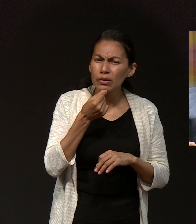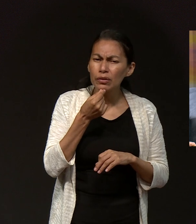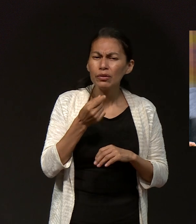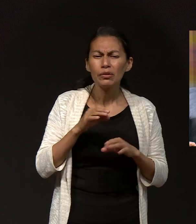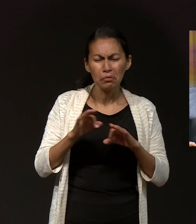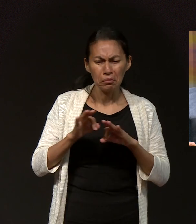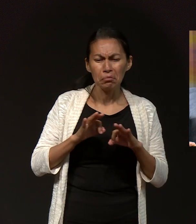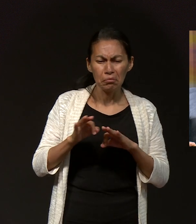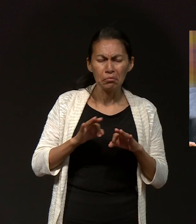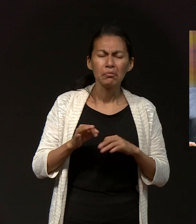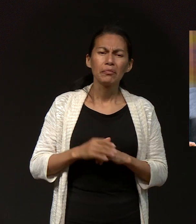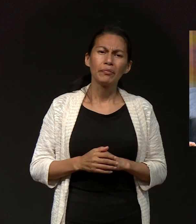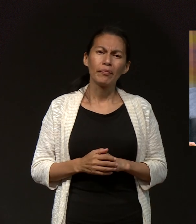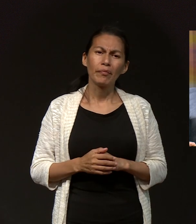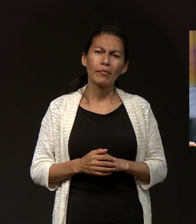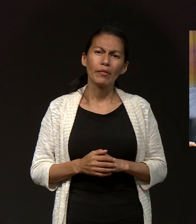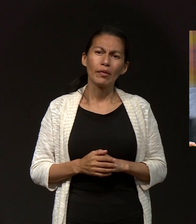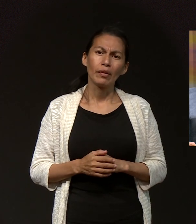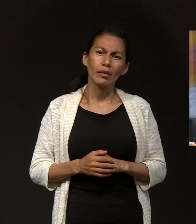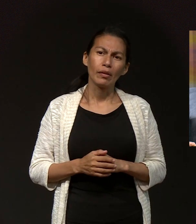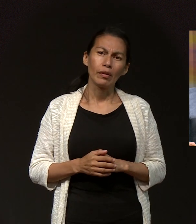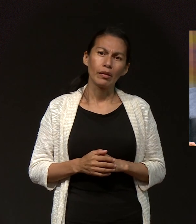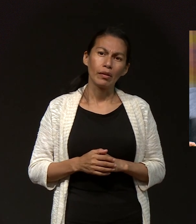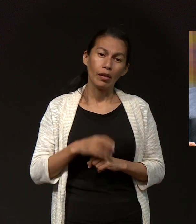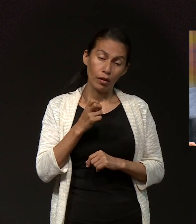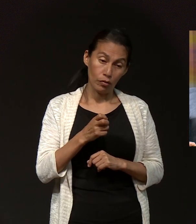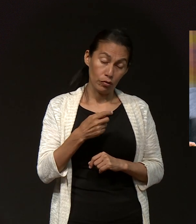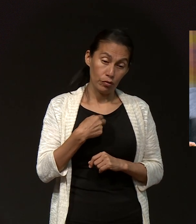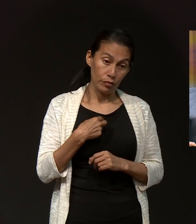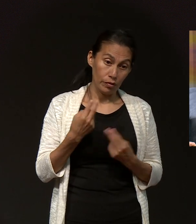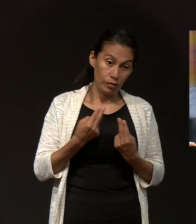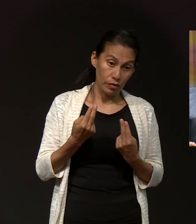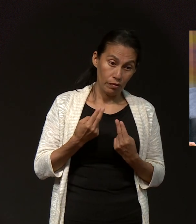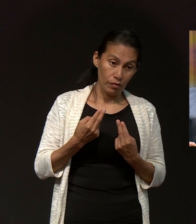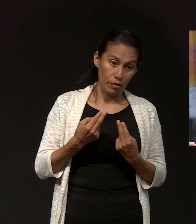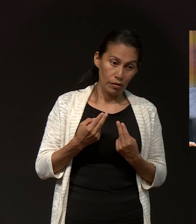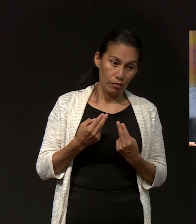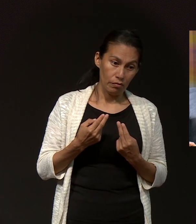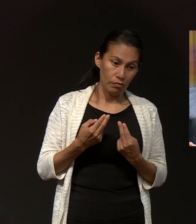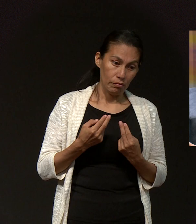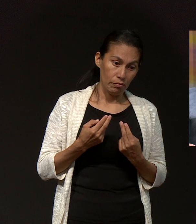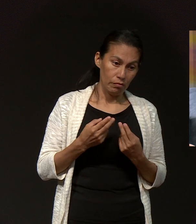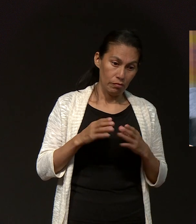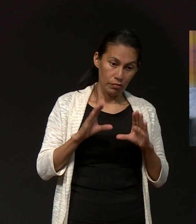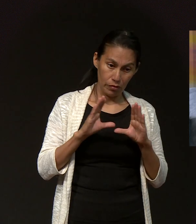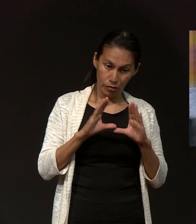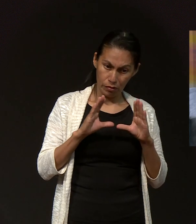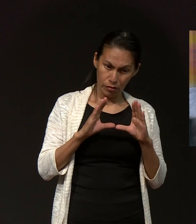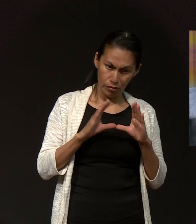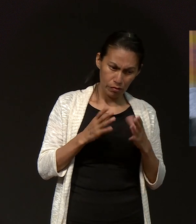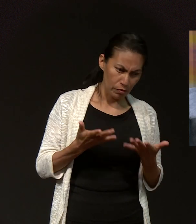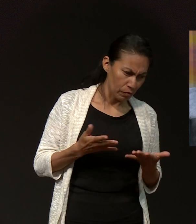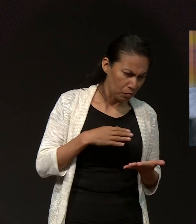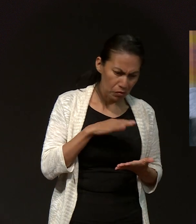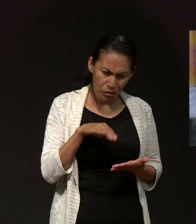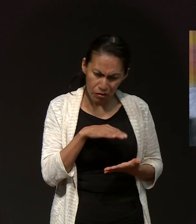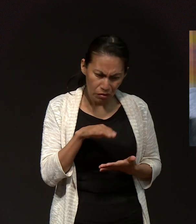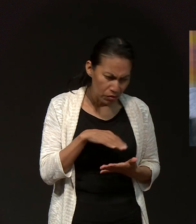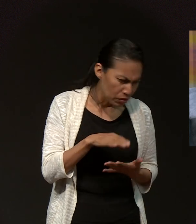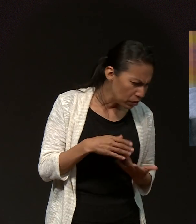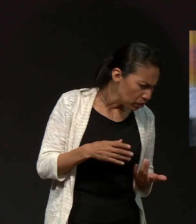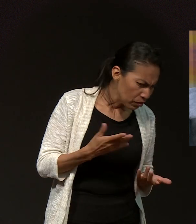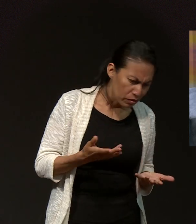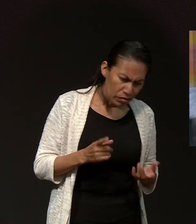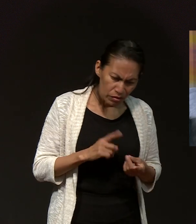trabajando con los niños. Entonces, para poder sacar eso necesitaba la identificación. Y fue que la empecé a buscar